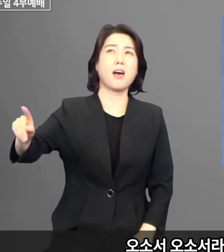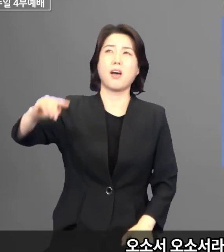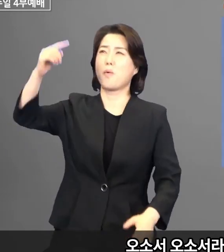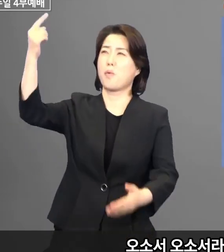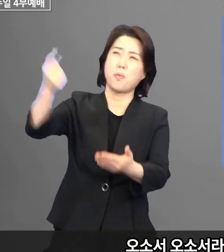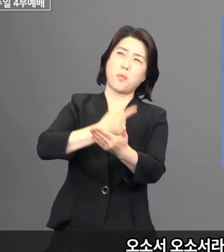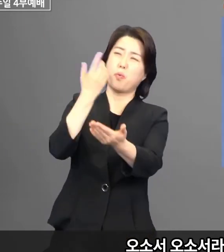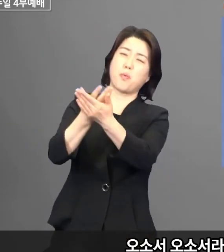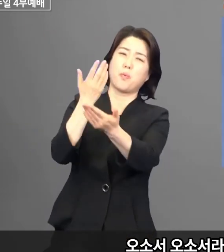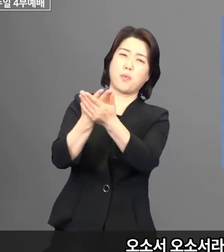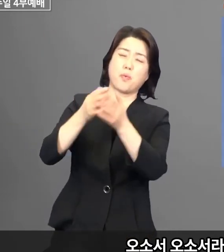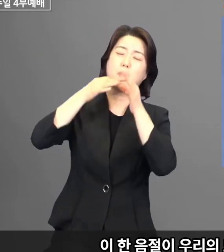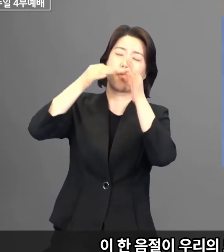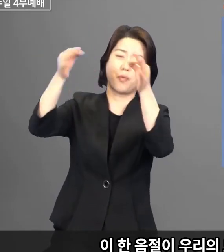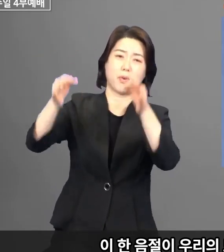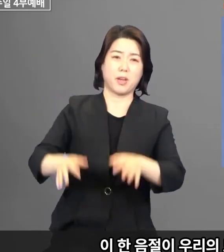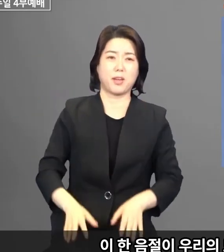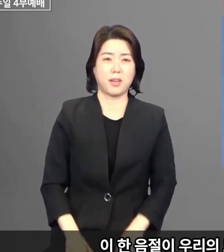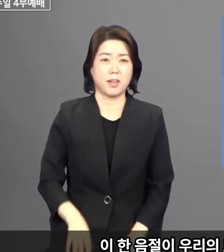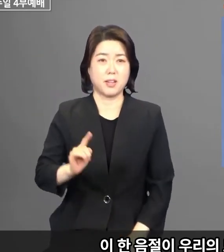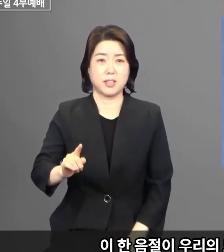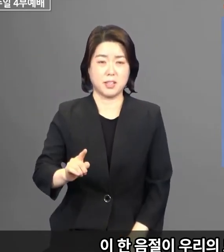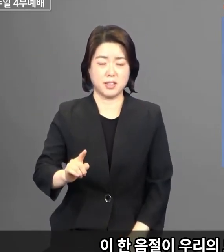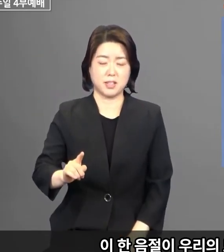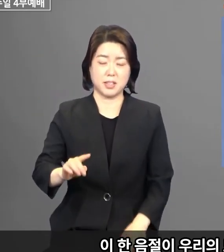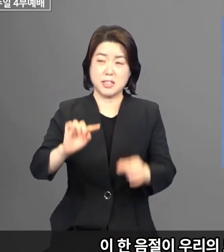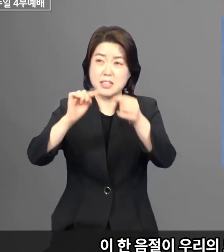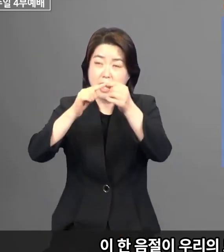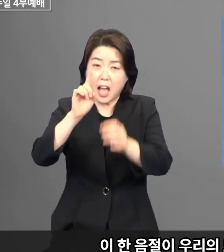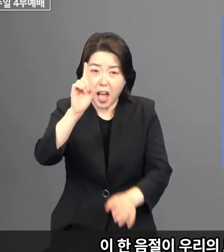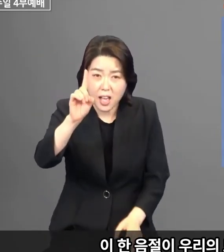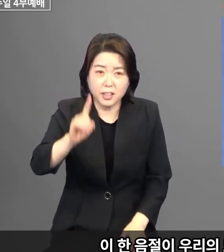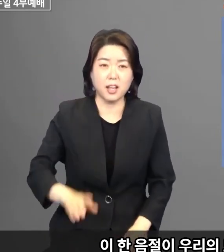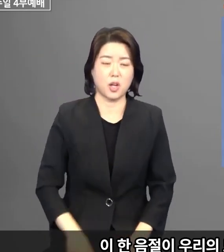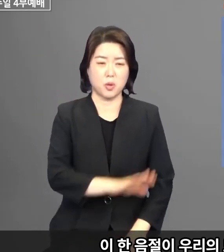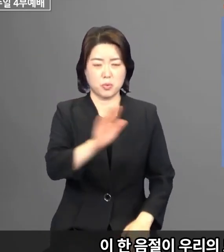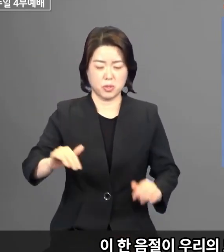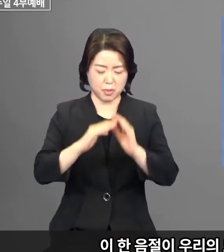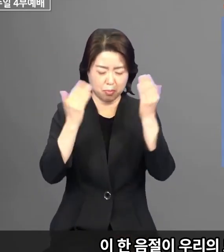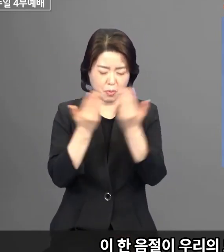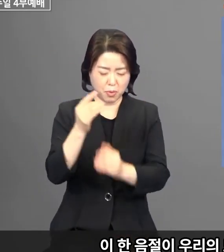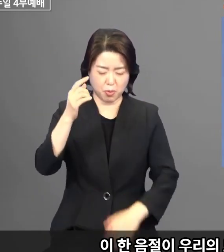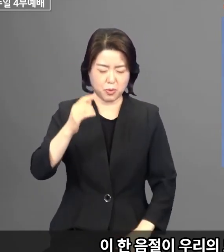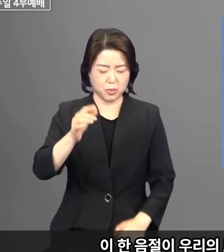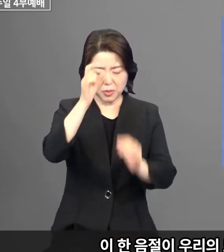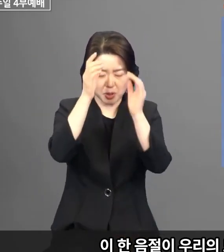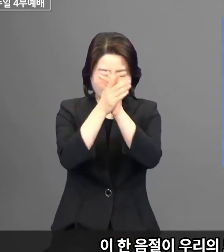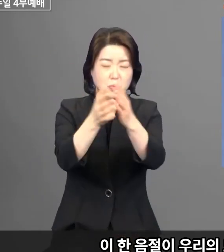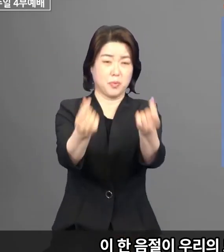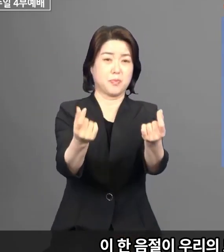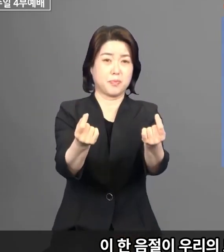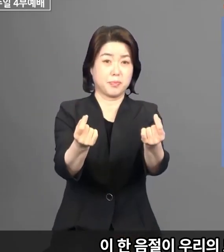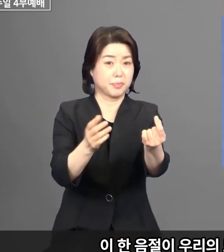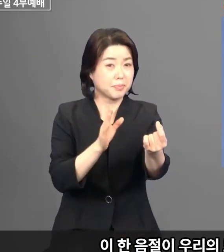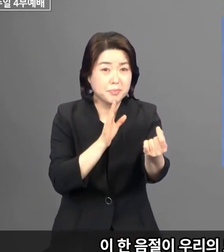오소서 오소서라고 외치는 겁니다. 이 한 음절이 우리의 모든 기도 아니던가요?